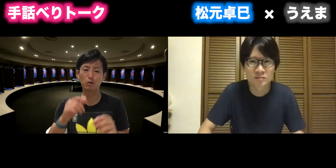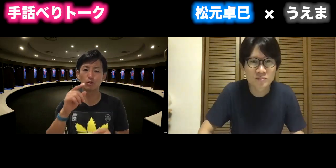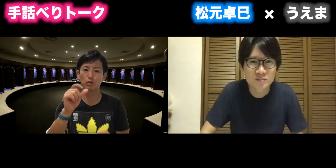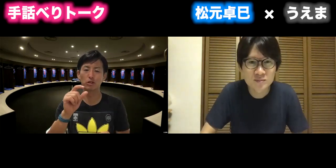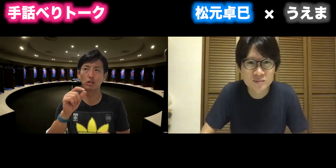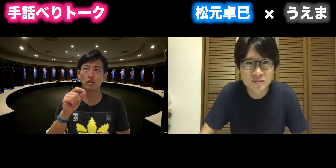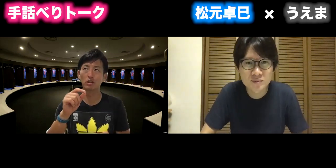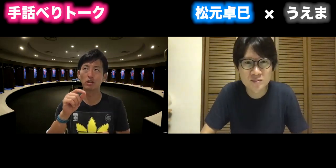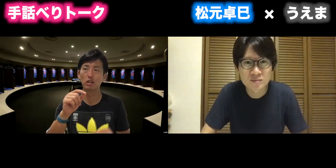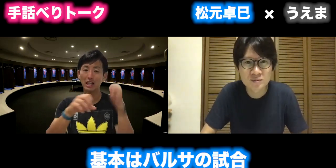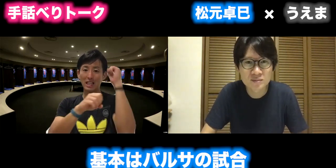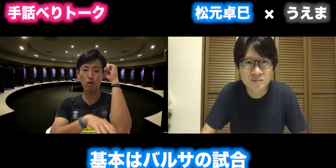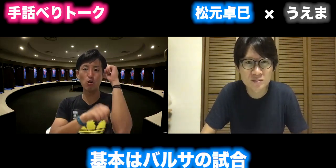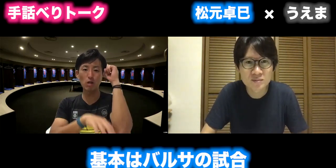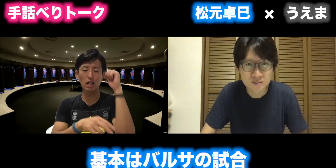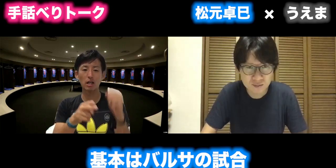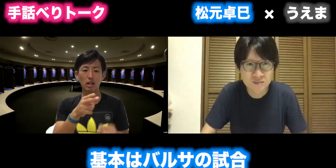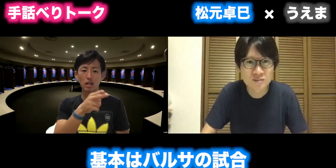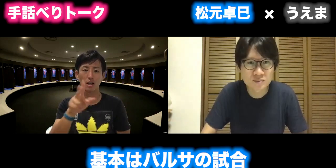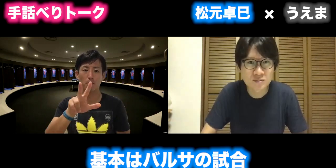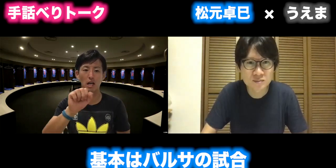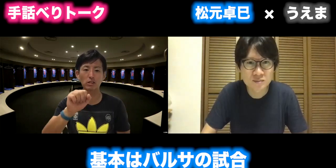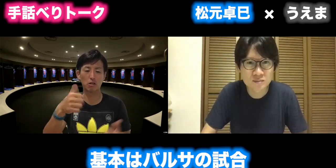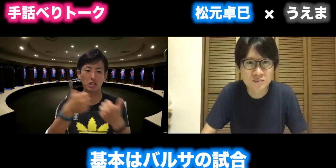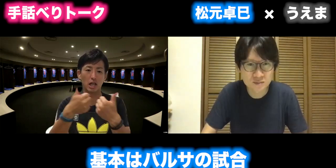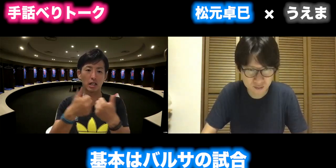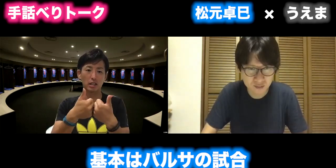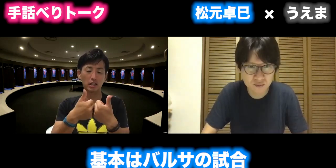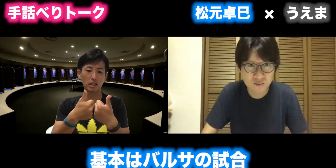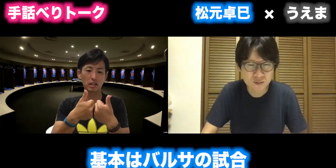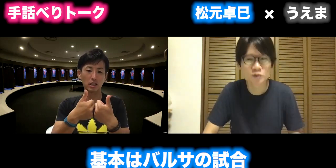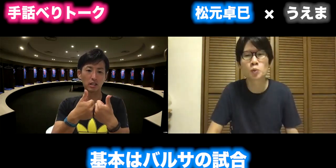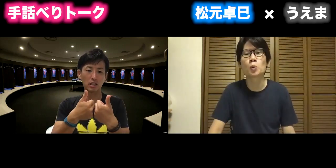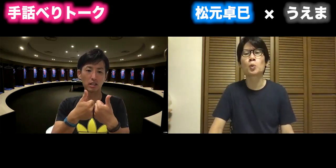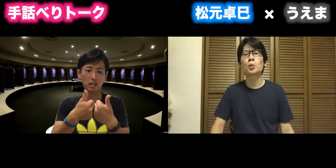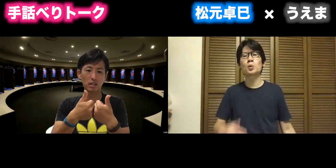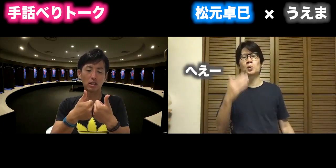だからもう基本はバルサの試合